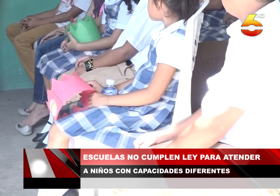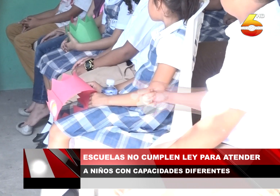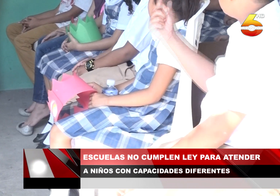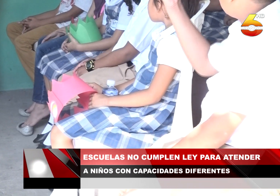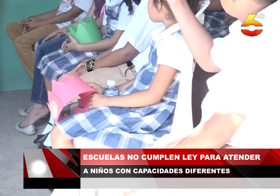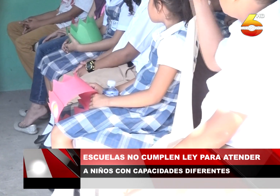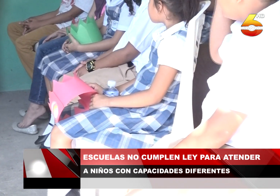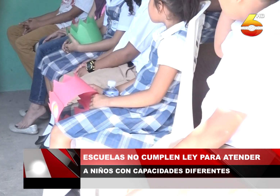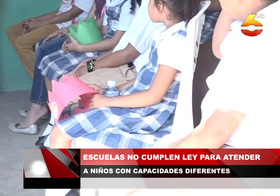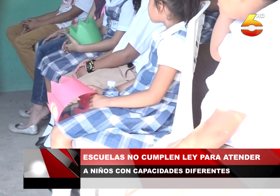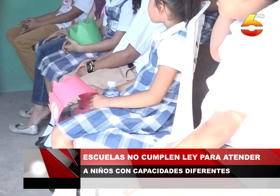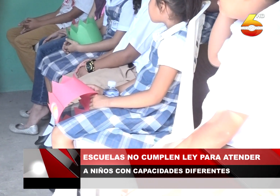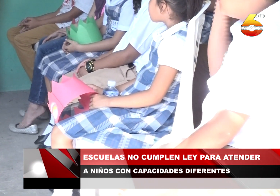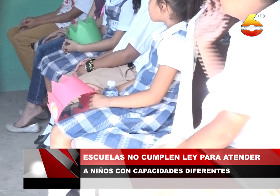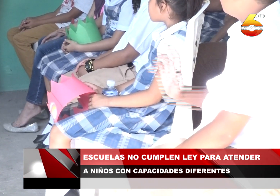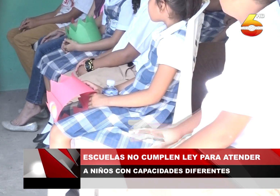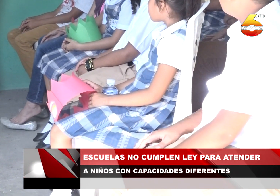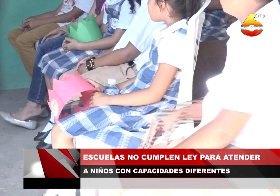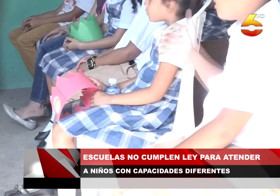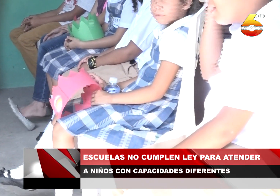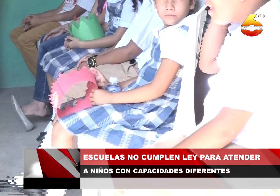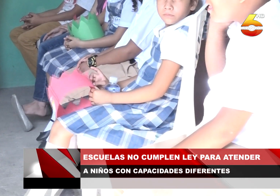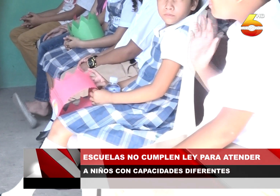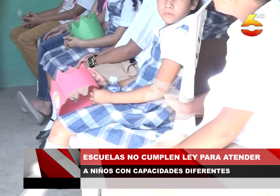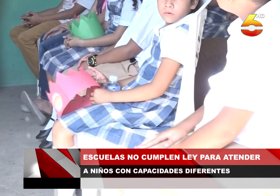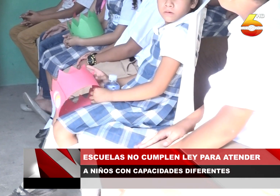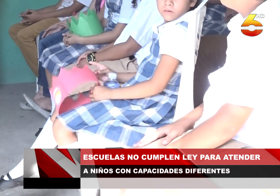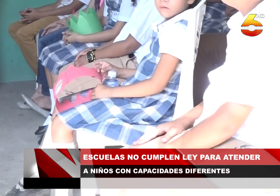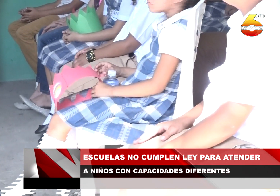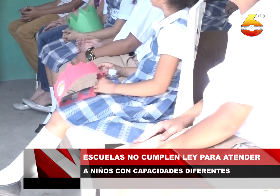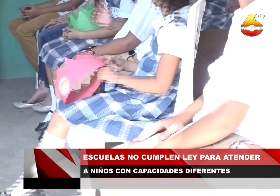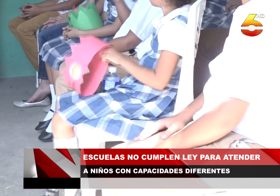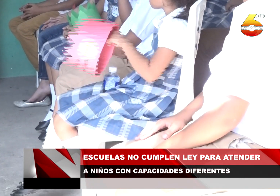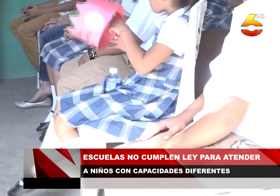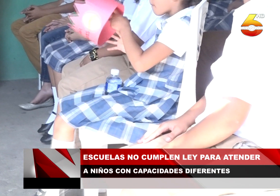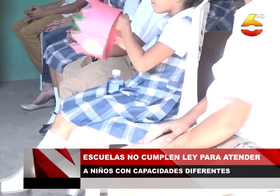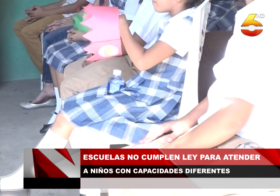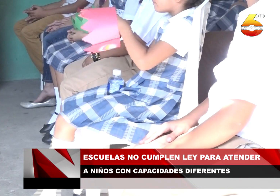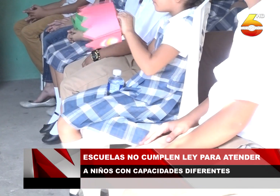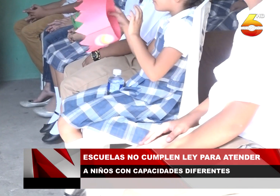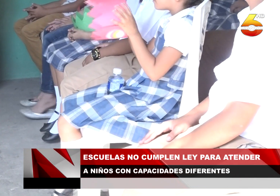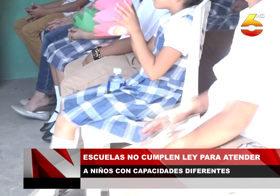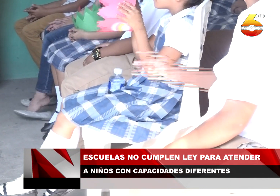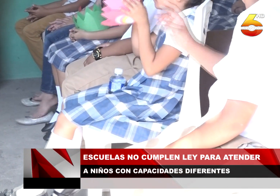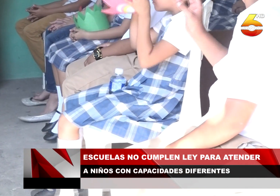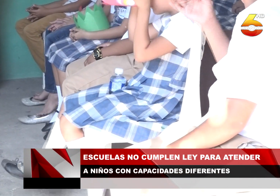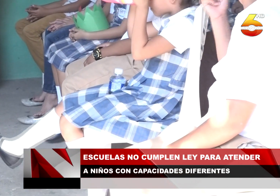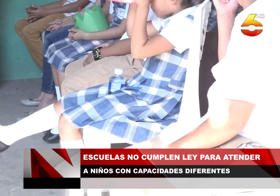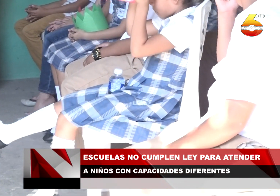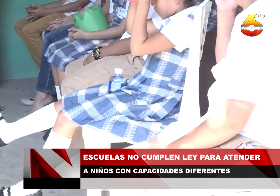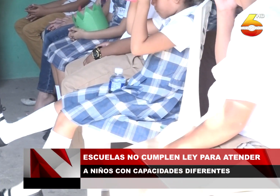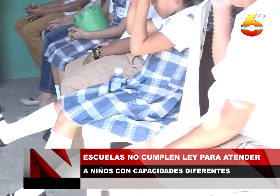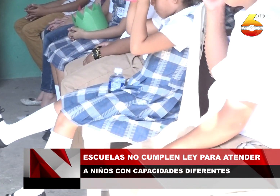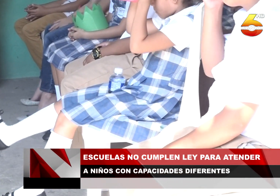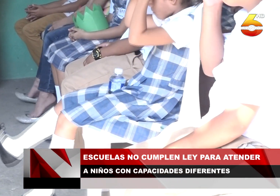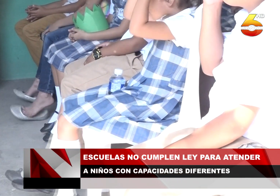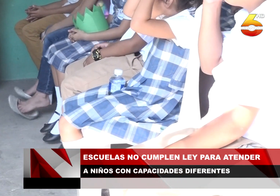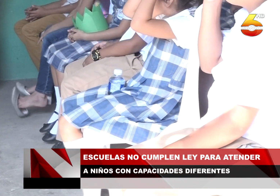se cuentan con áreas y docentes capacitados en lenguaje a señas realmente que es un derecho verdad el